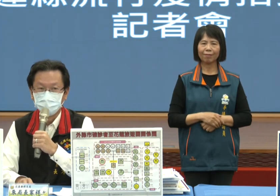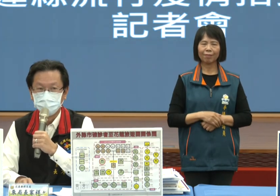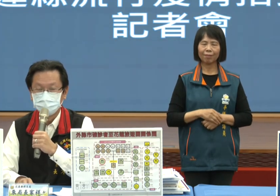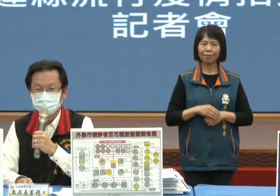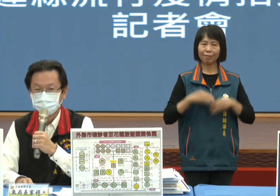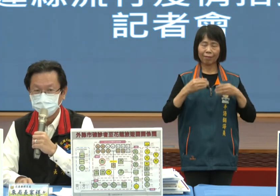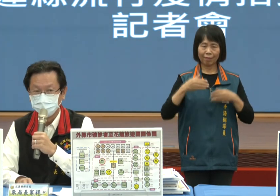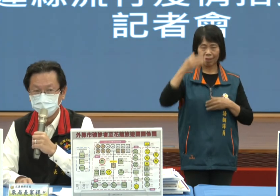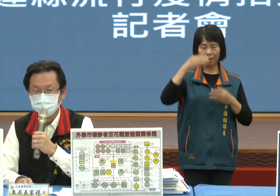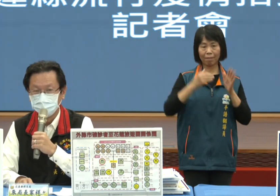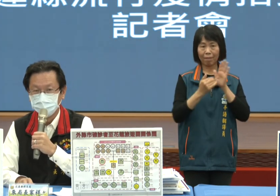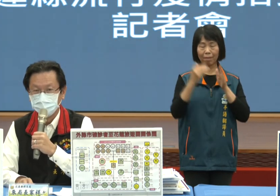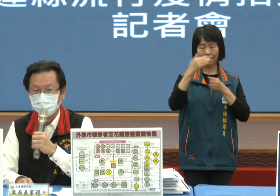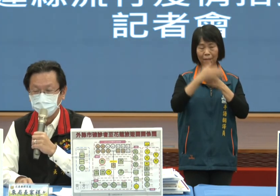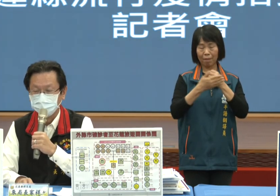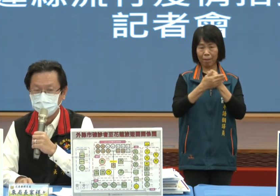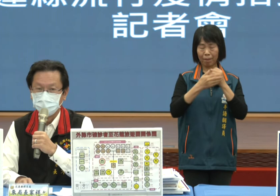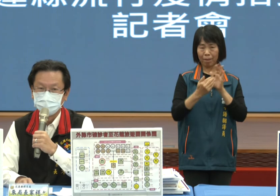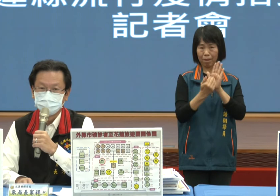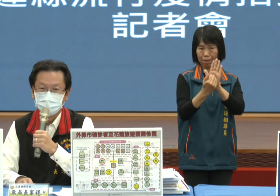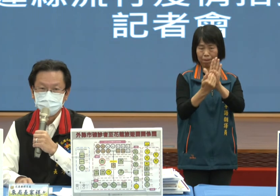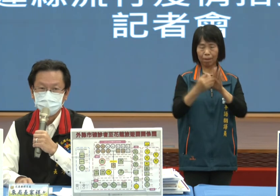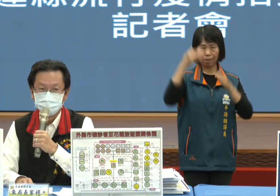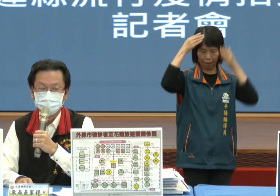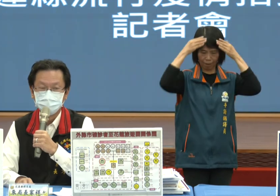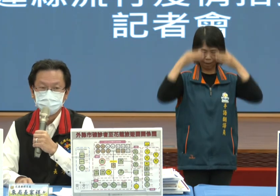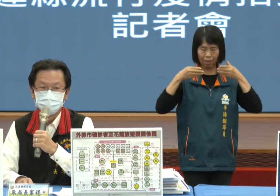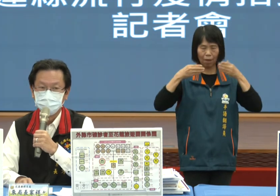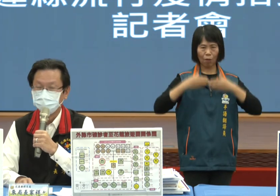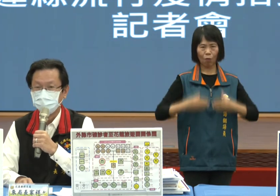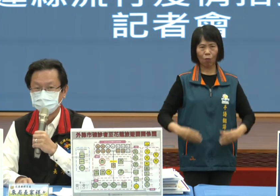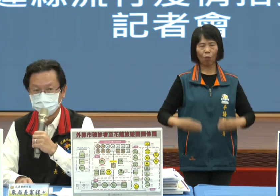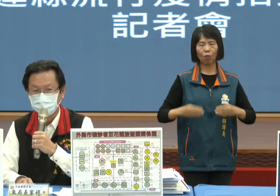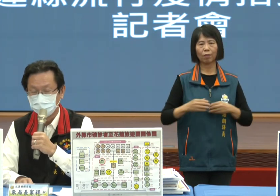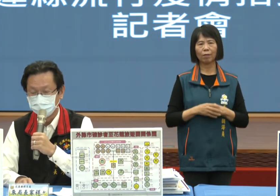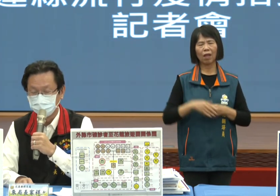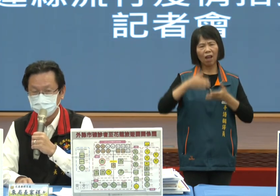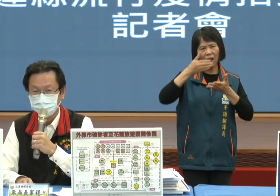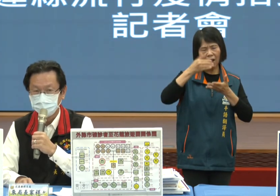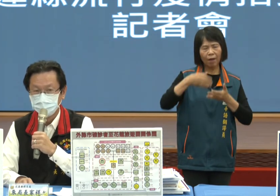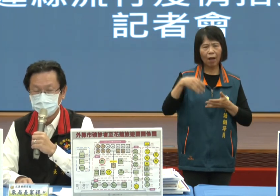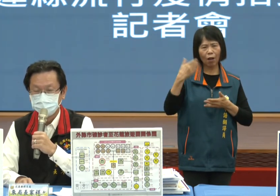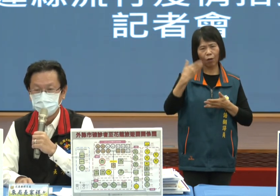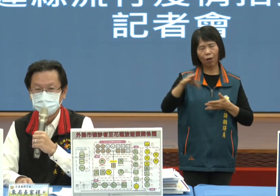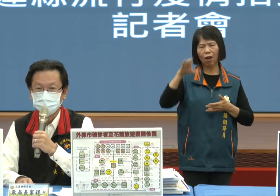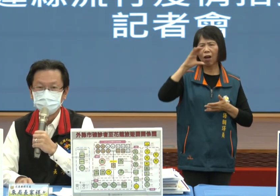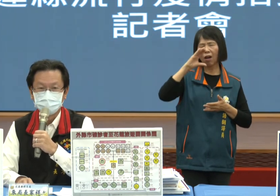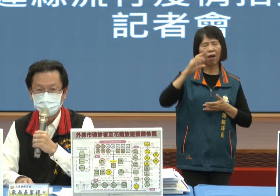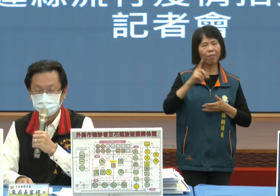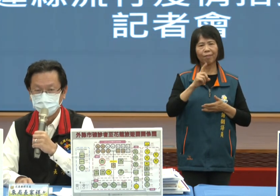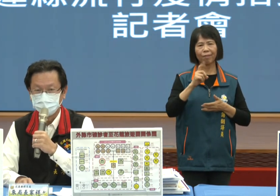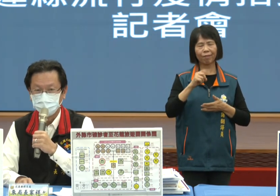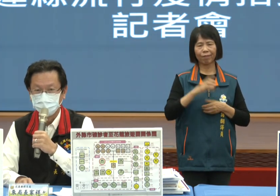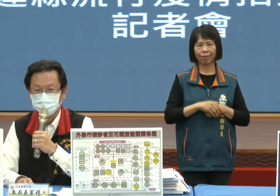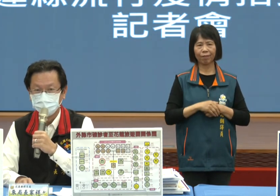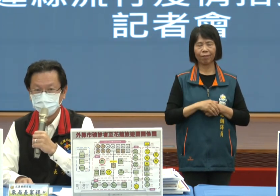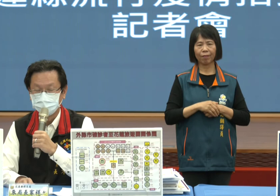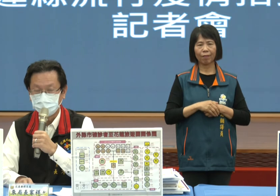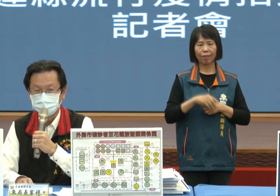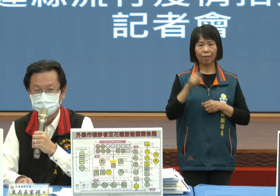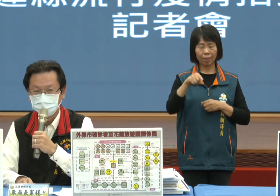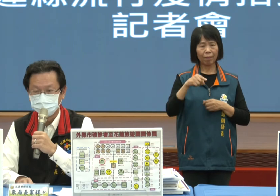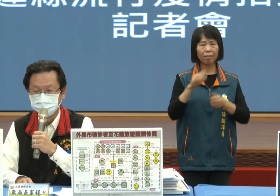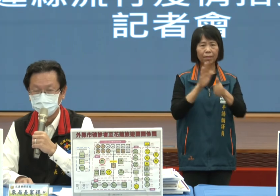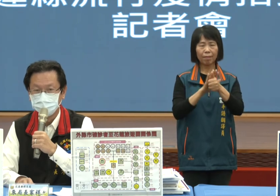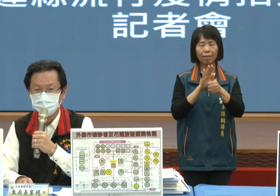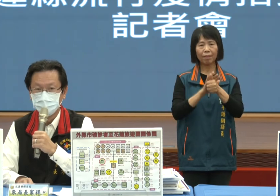厚重的防护衣，那在这边几乎没有办法吃饭喝水，所以请去筛检的同仁，